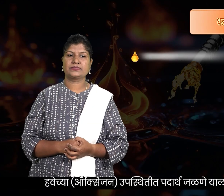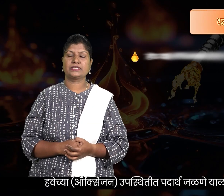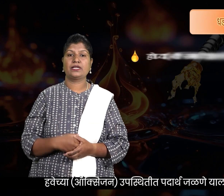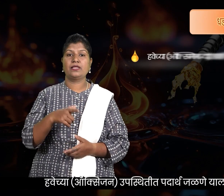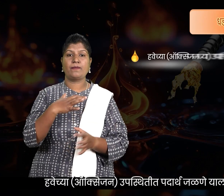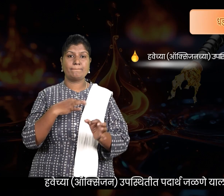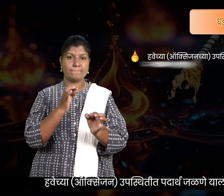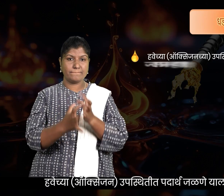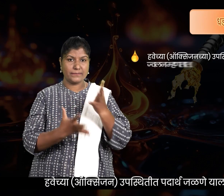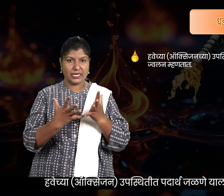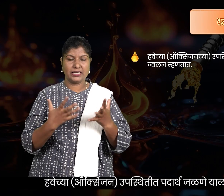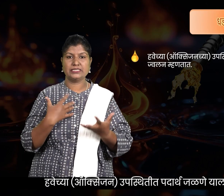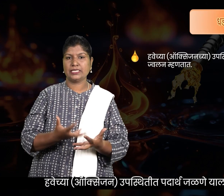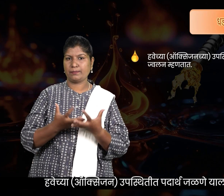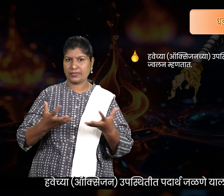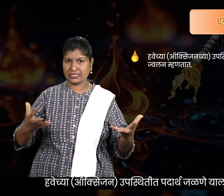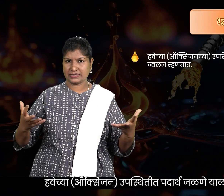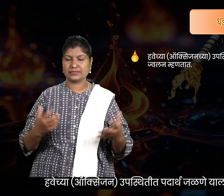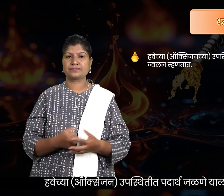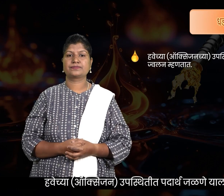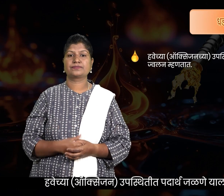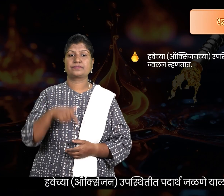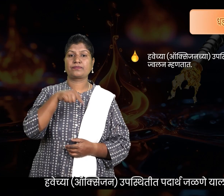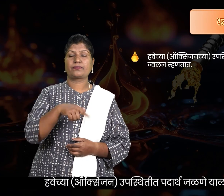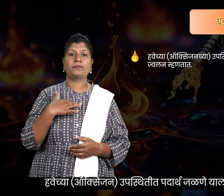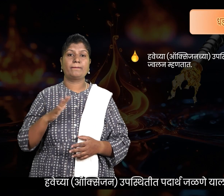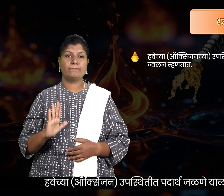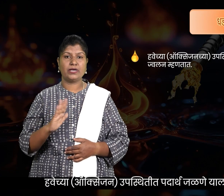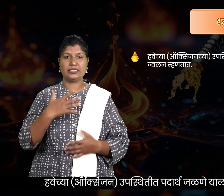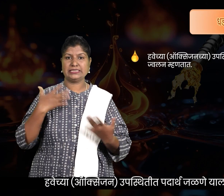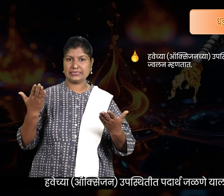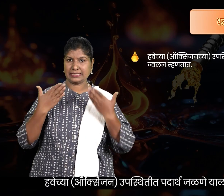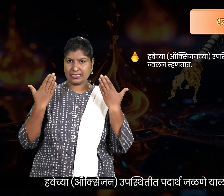हवेचा ऑक्सिजन उपस्थित पदार्थ जळणे याला दहन म्हणतात.